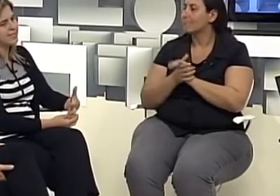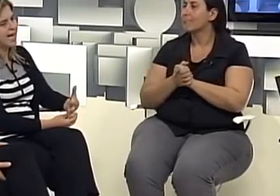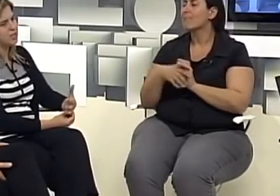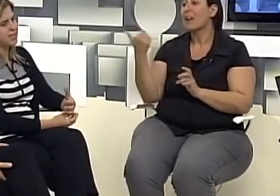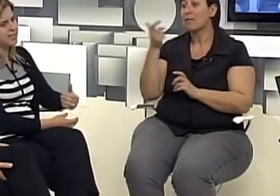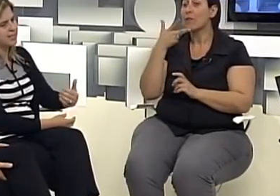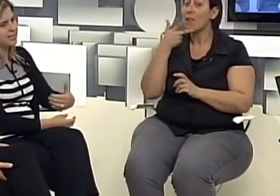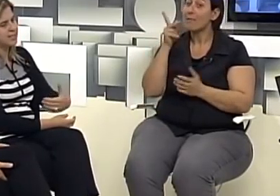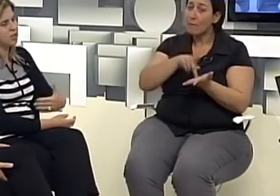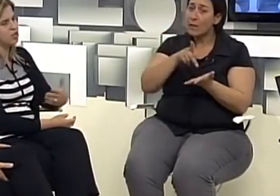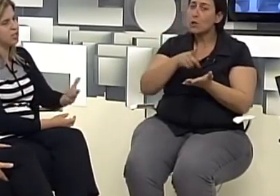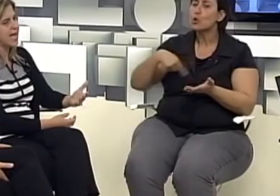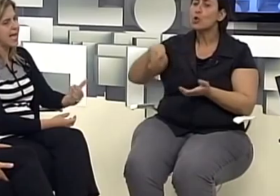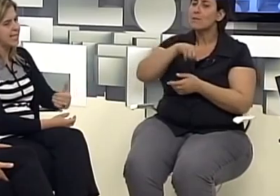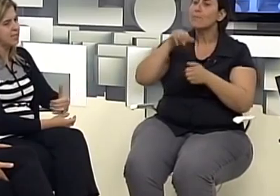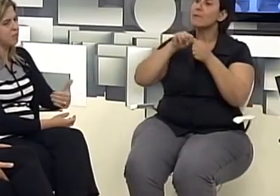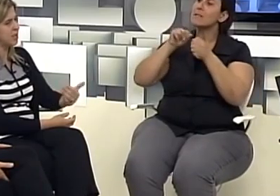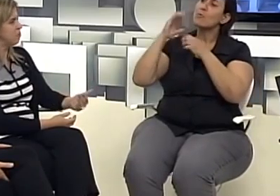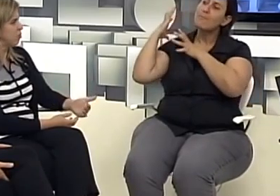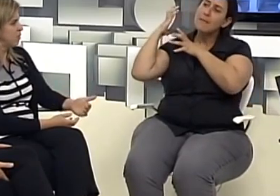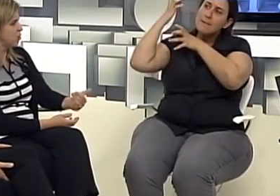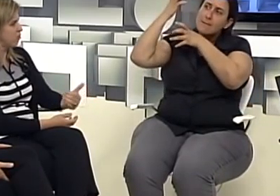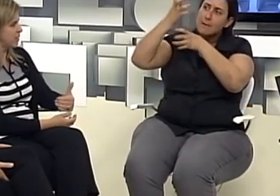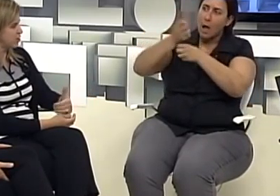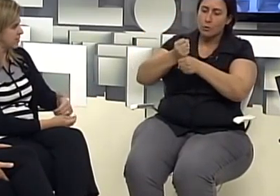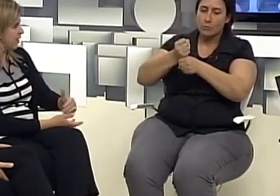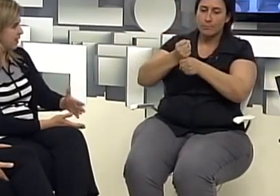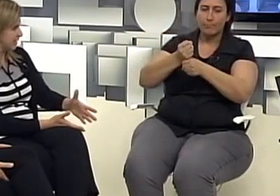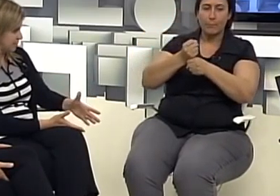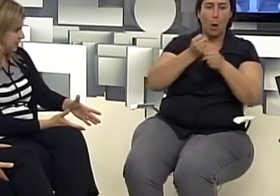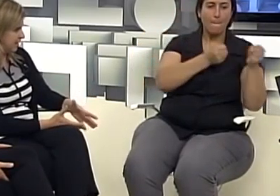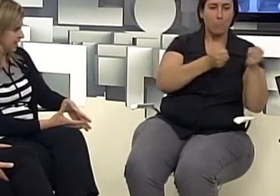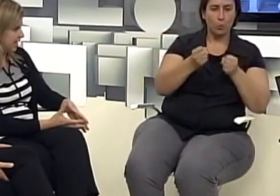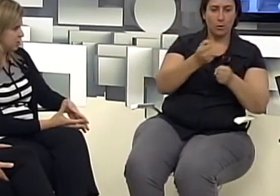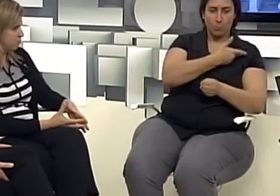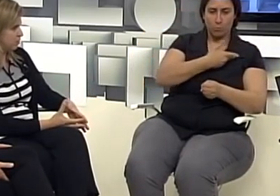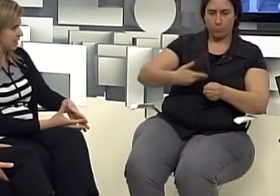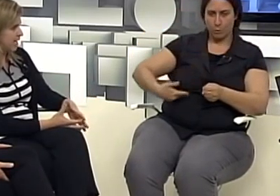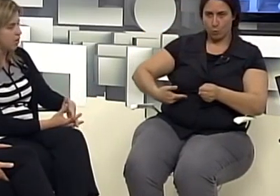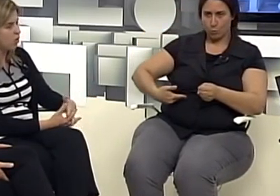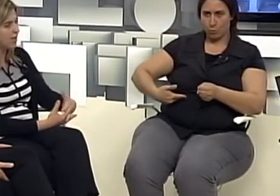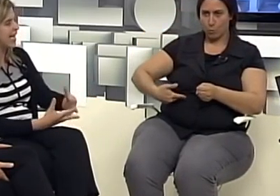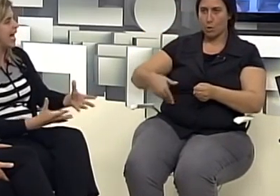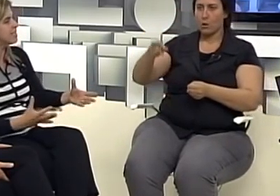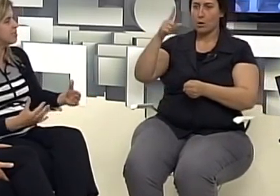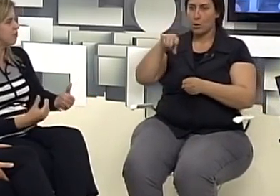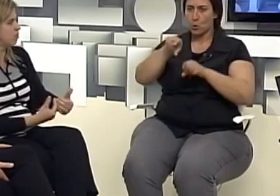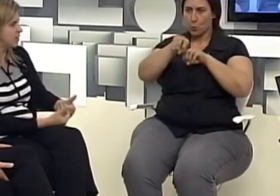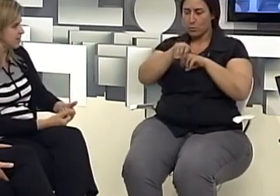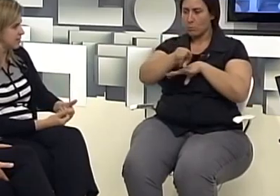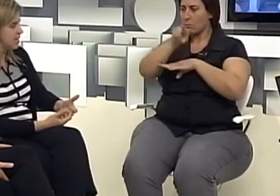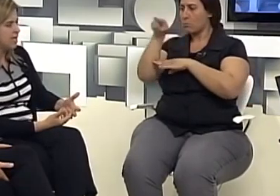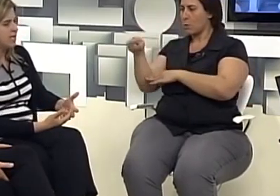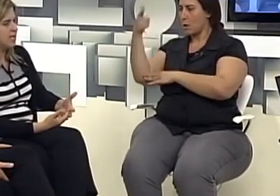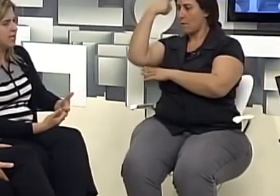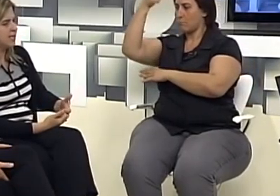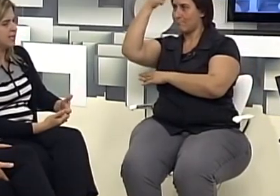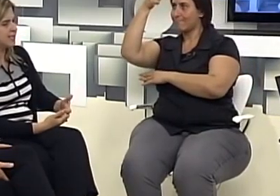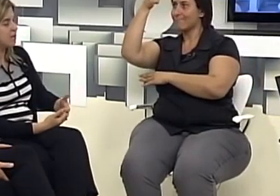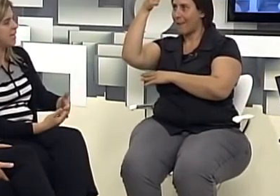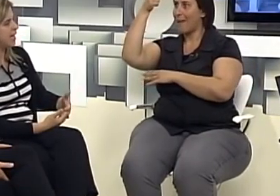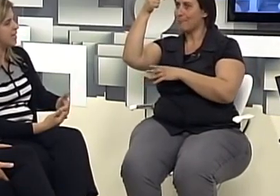num resgate dessa trilogia entre poder público, movimento social e academia, né, de poder congregar essas forças